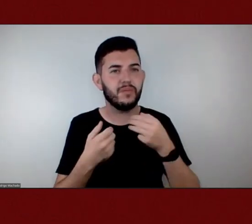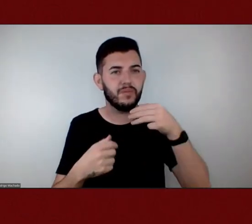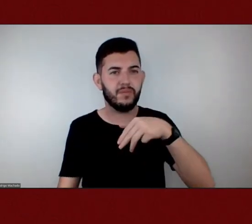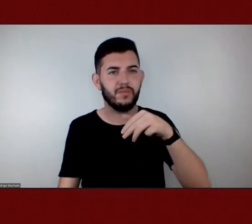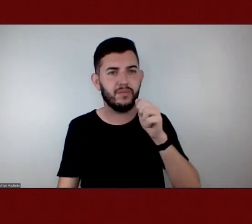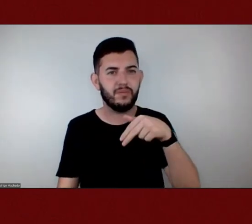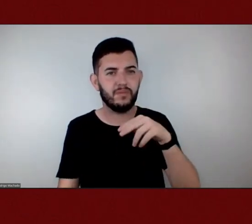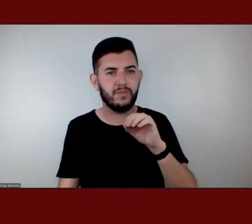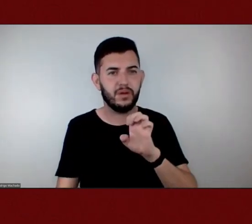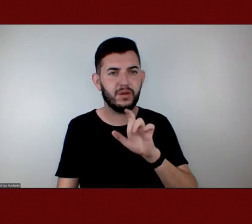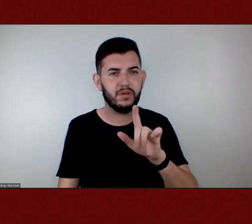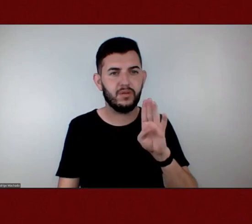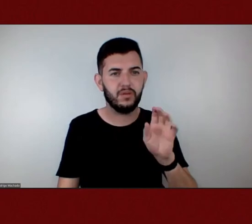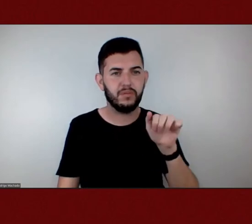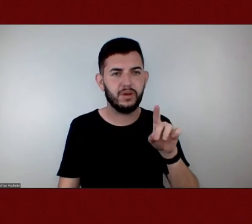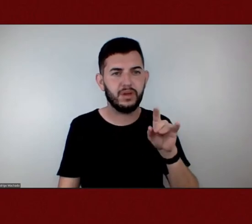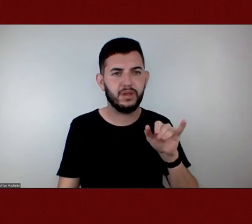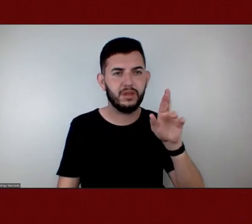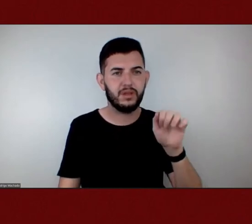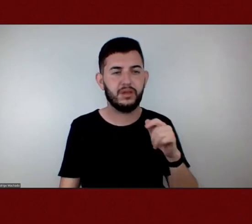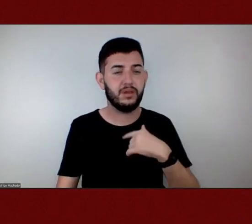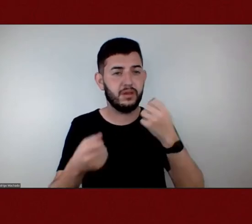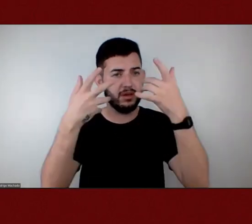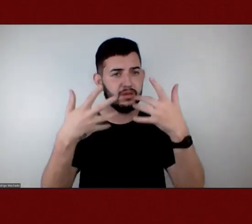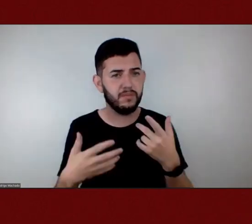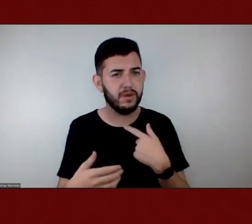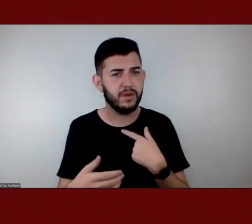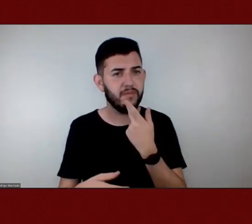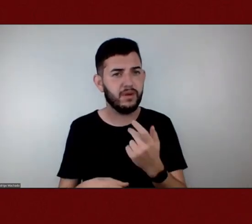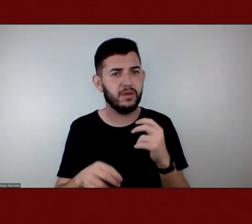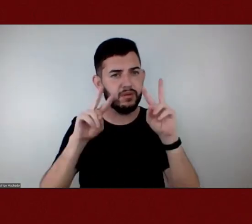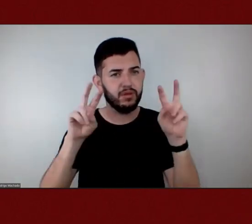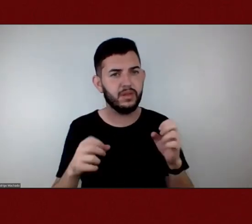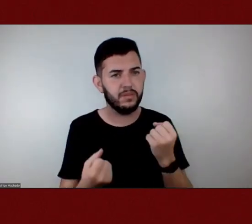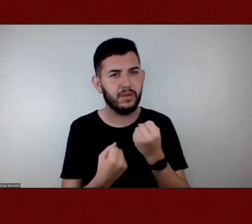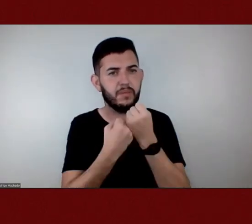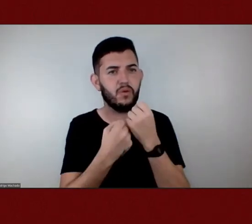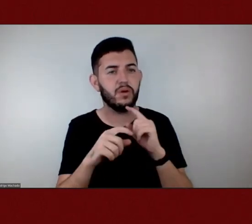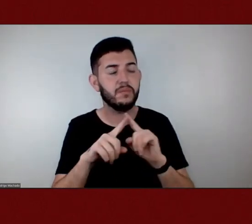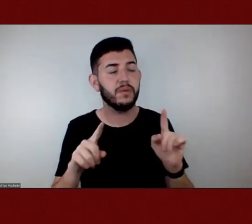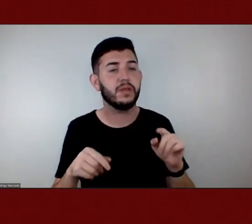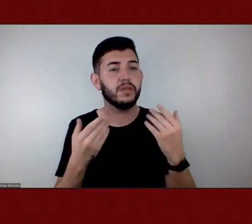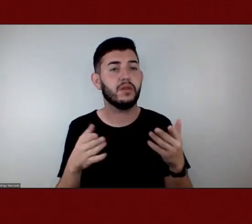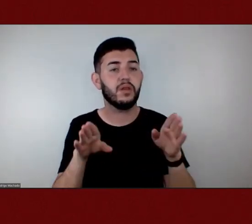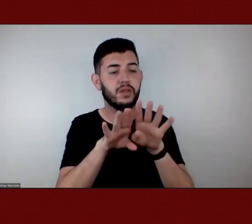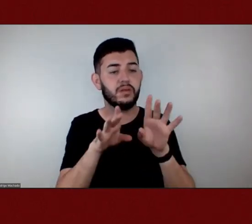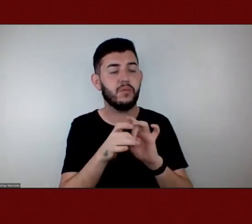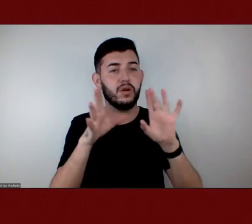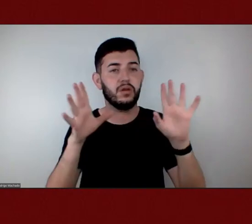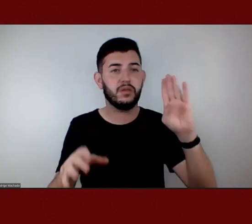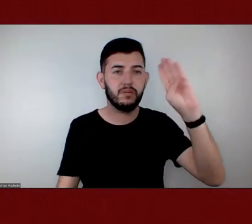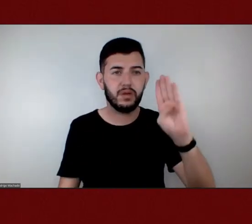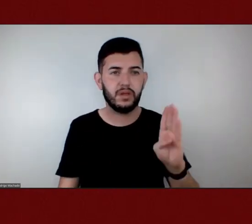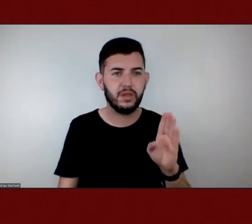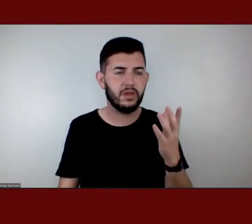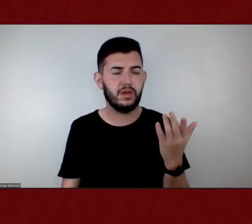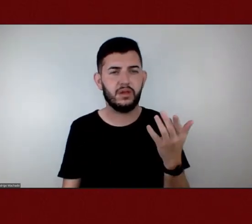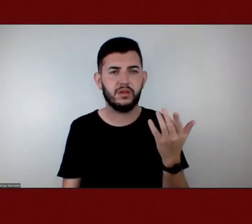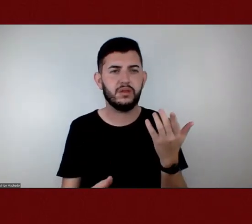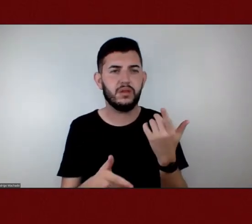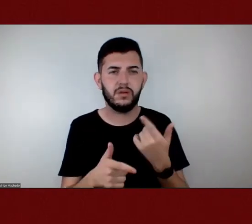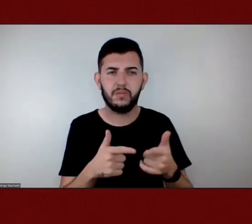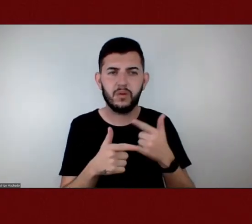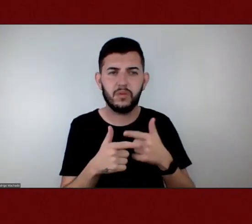mas certamente a democracia brasileira teria cocheado menos e talvez suportado melhor